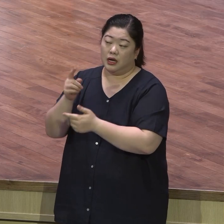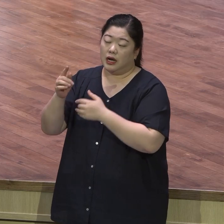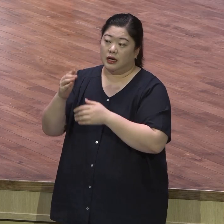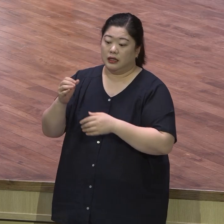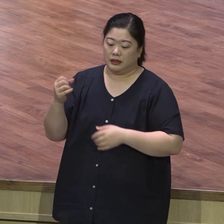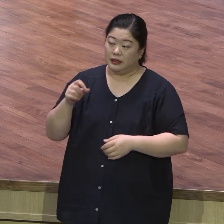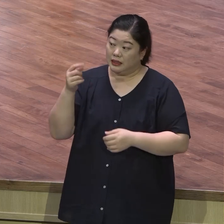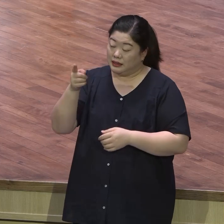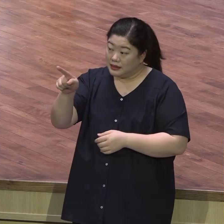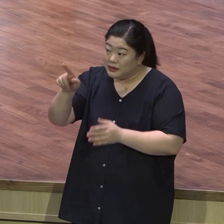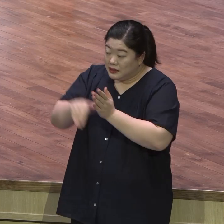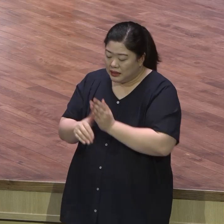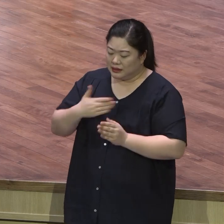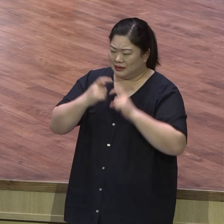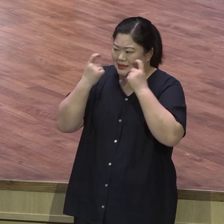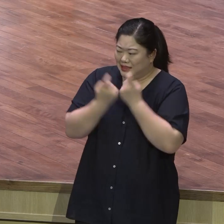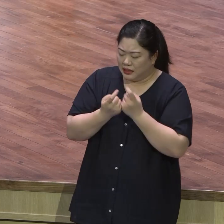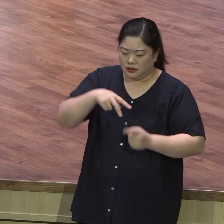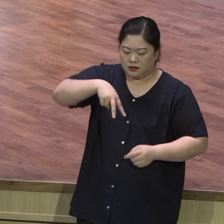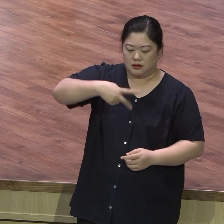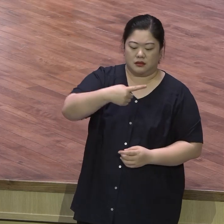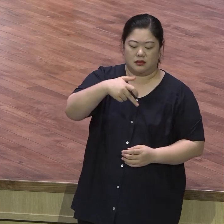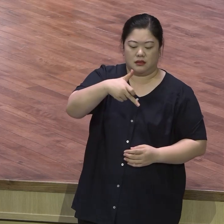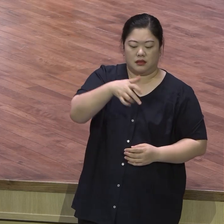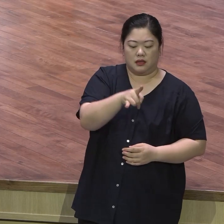되어있어요 내 스케일과 아무것도 못해요